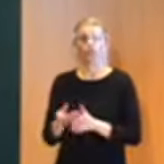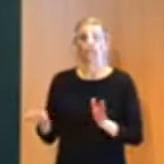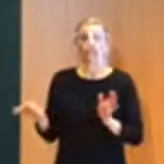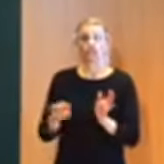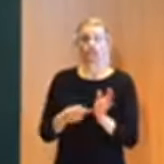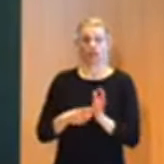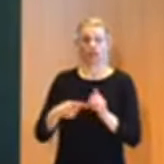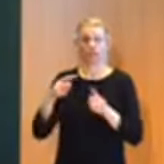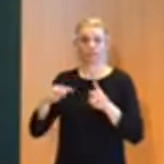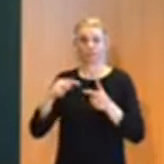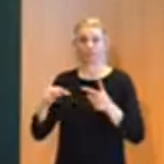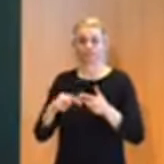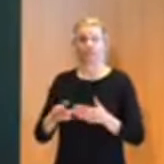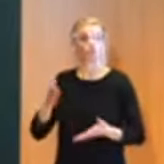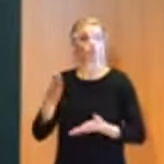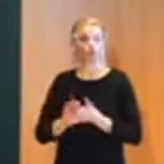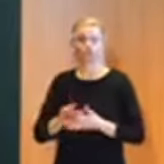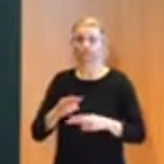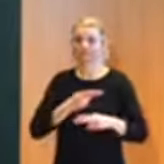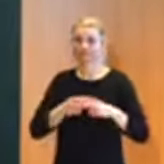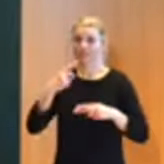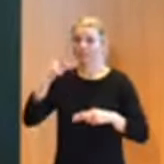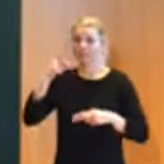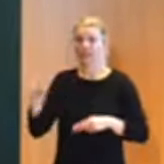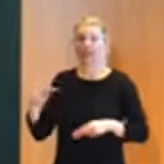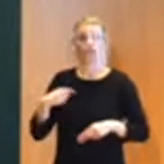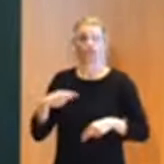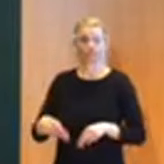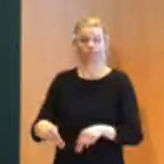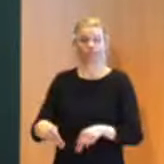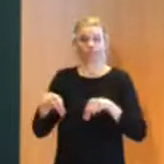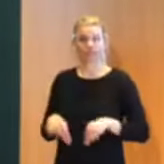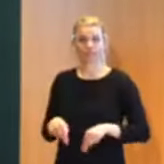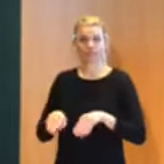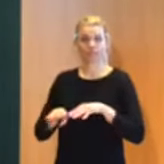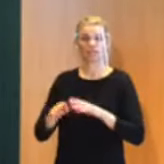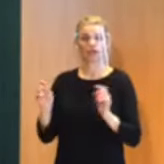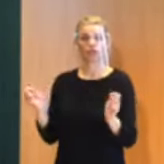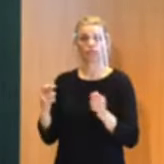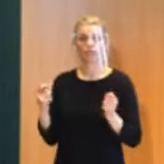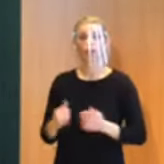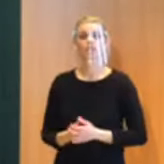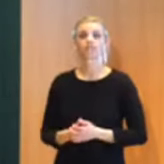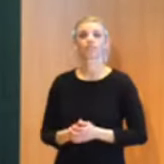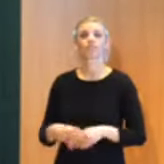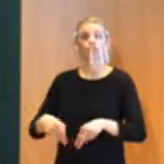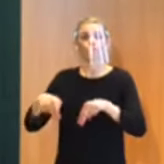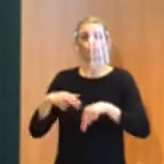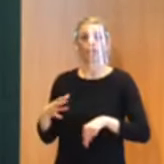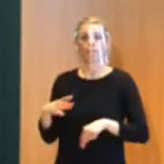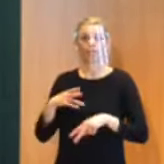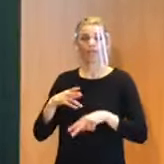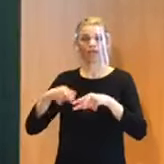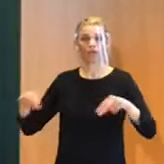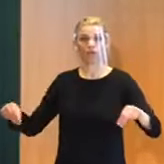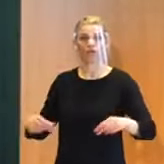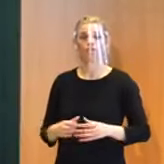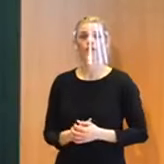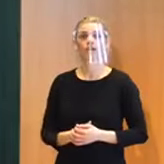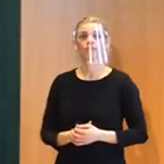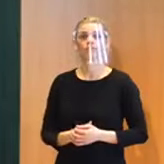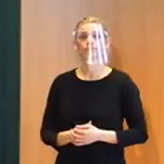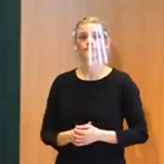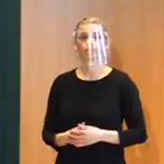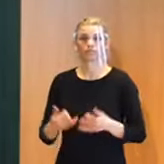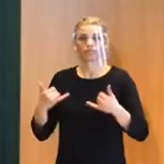požiadavky mu boli splnené, ja som odstúpil z pozície ministra hospodárstva, odstúpila Mária Kolíková